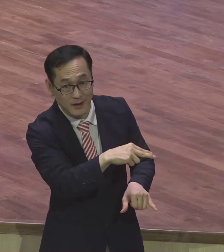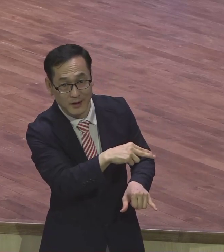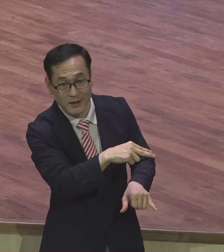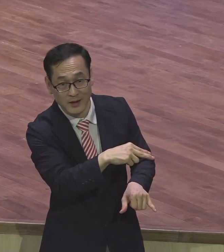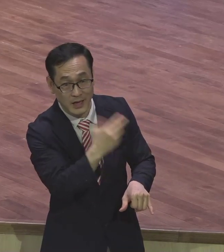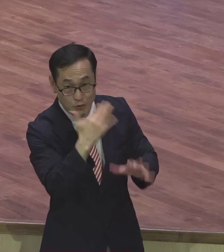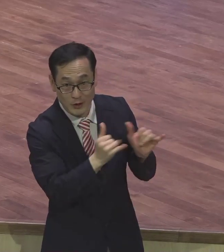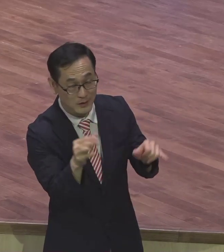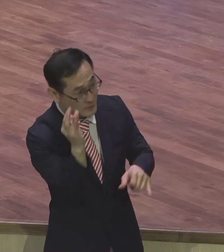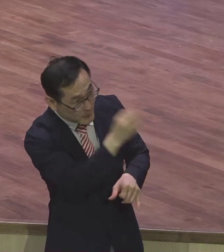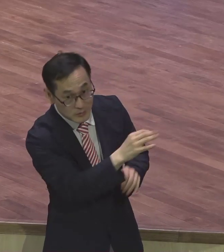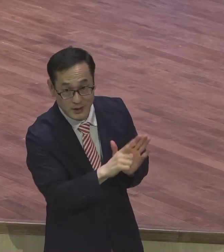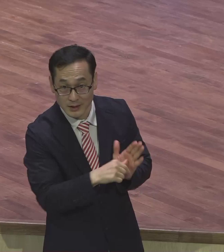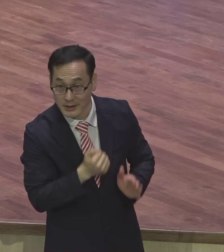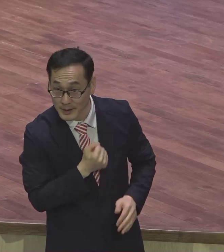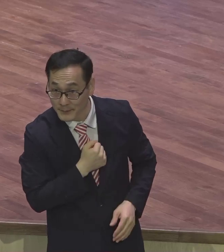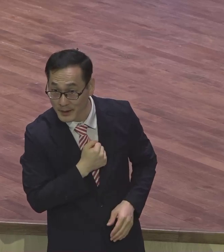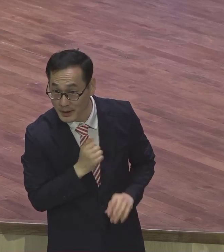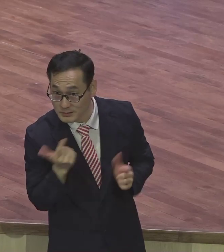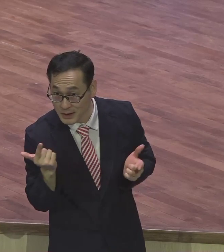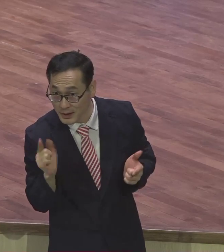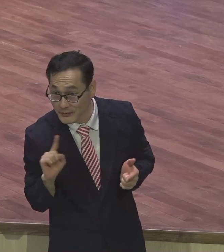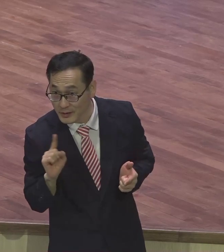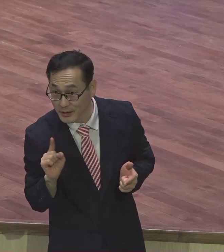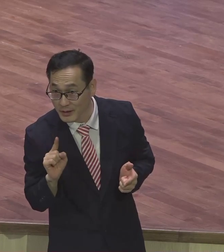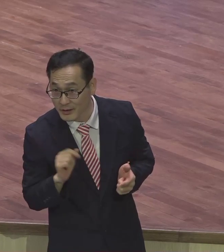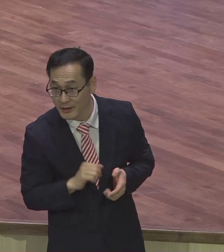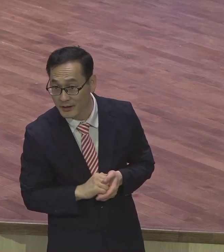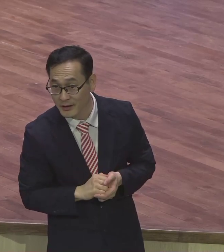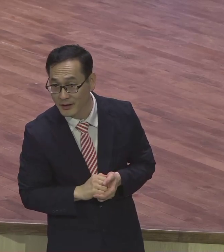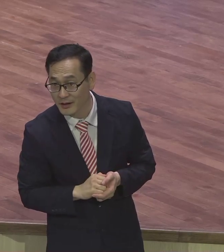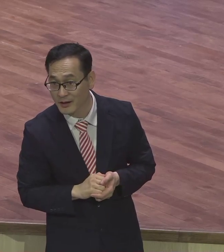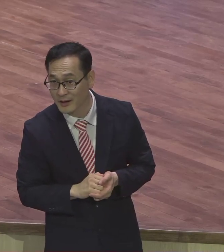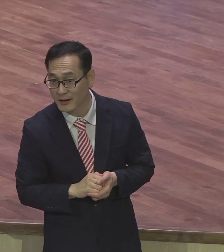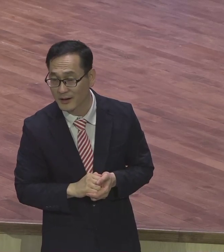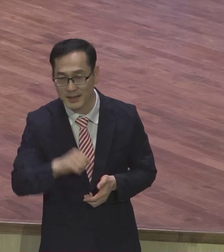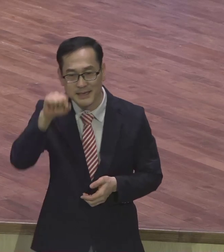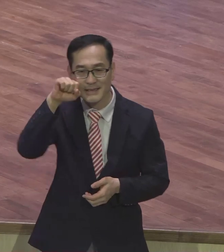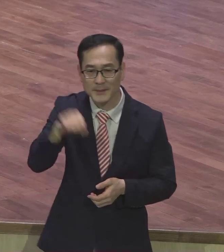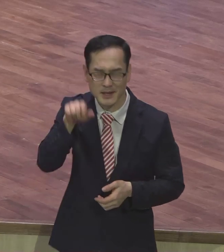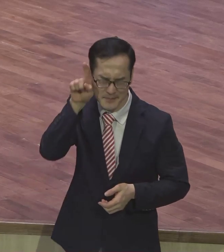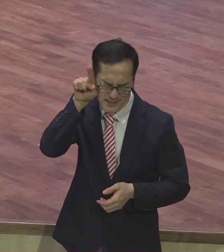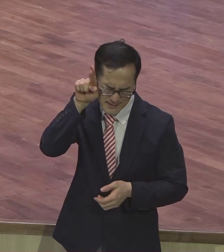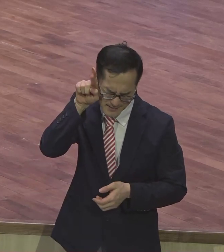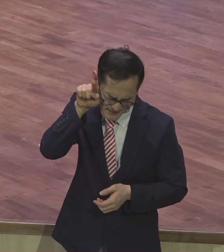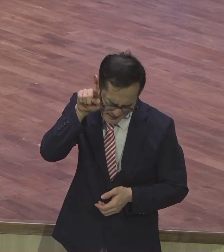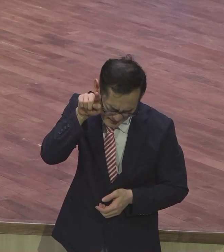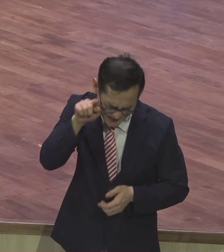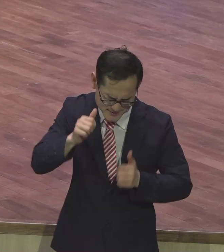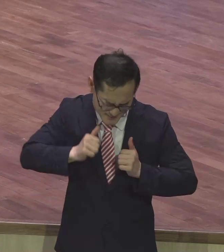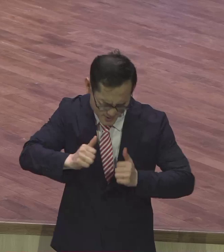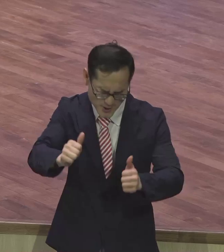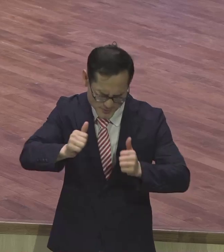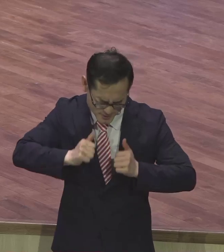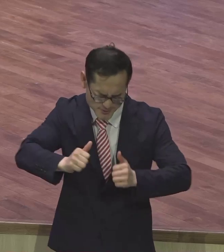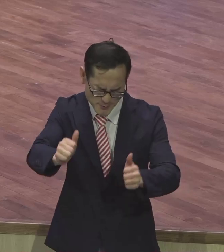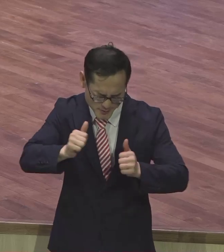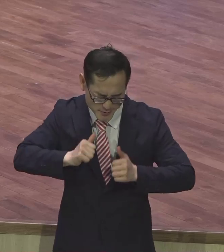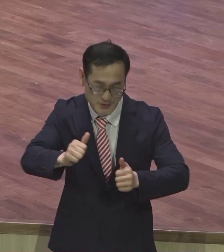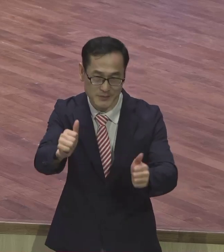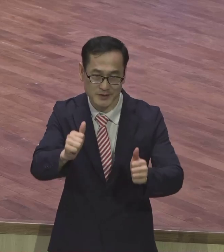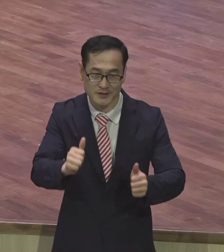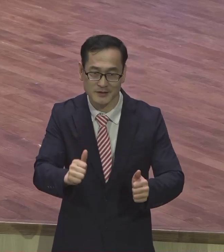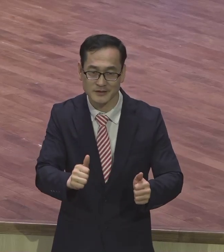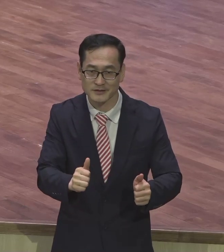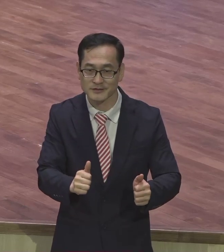아니 뭐 새벽 기도 열심히 30년 동안 하루도 안 빠지고 새벽 기도 나간다고 열심히 새벽 기도 나가는